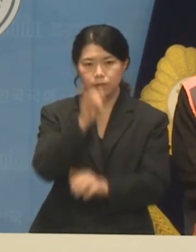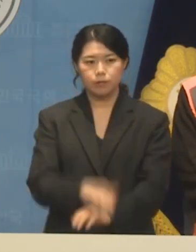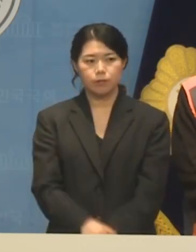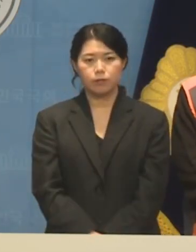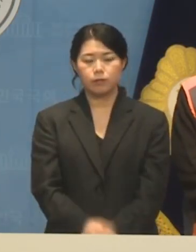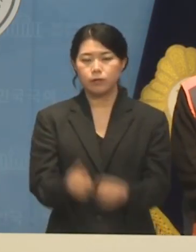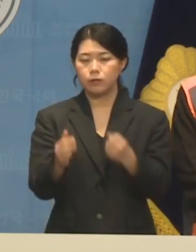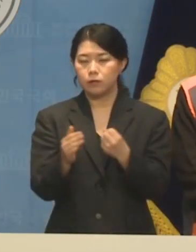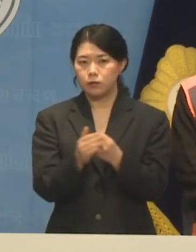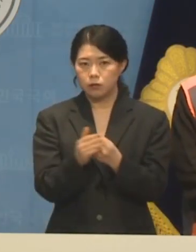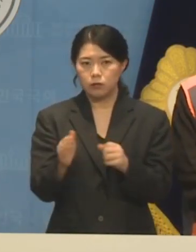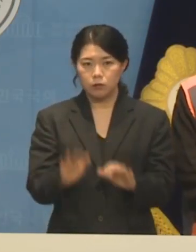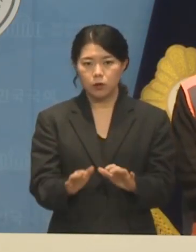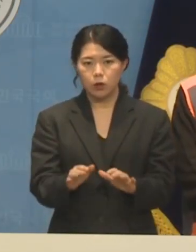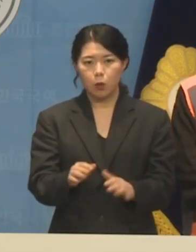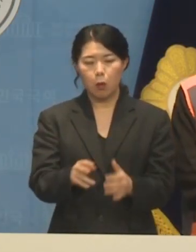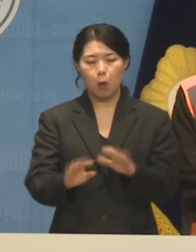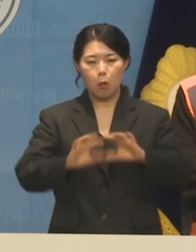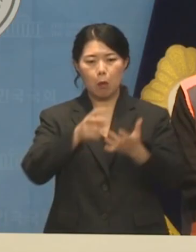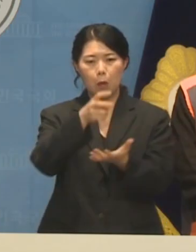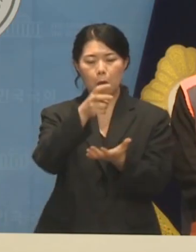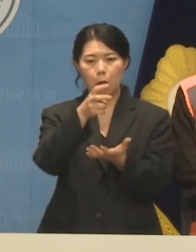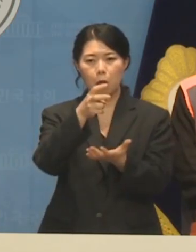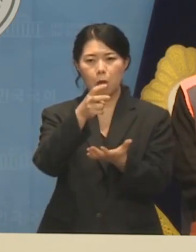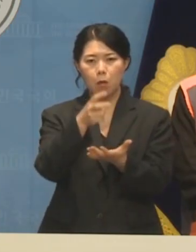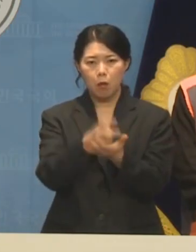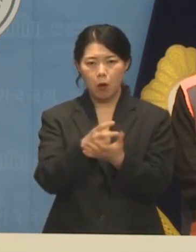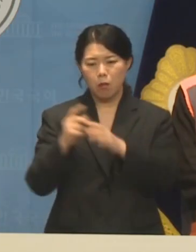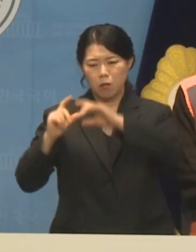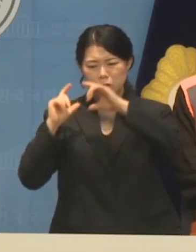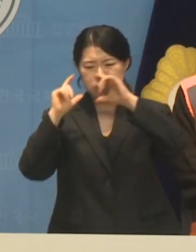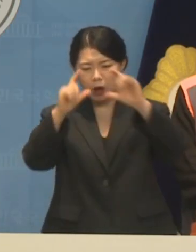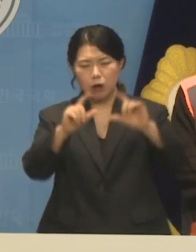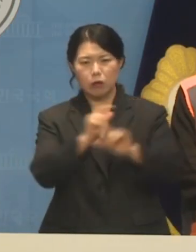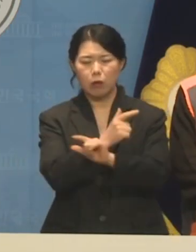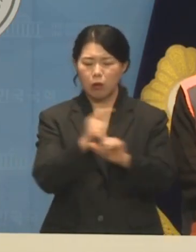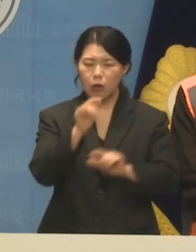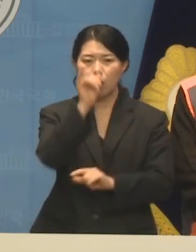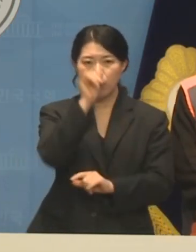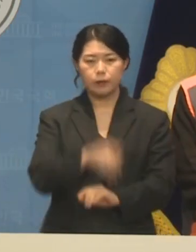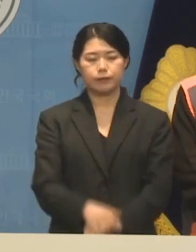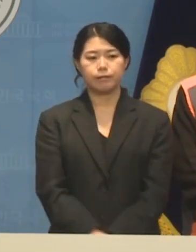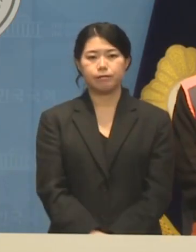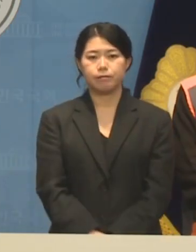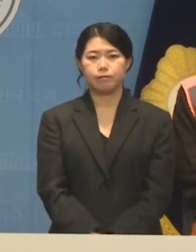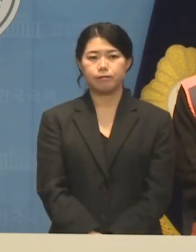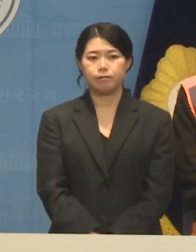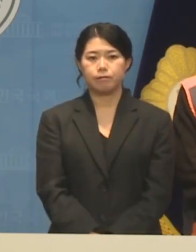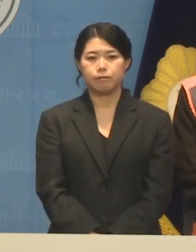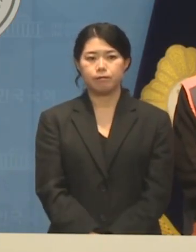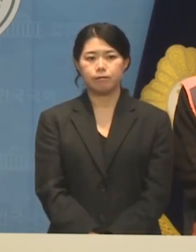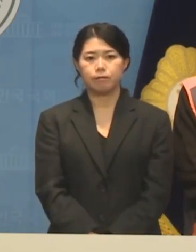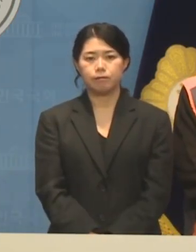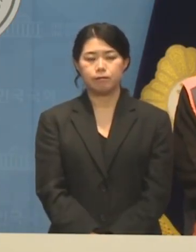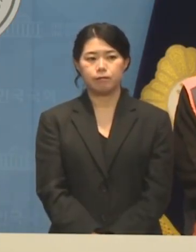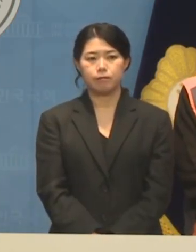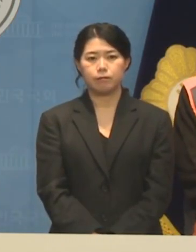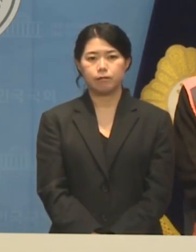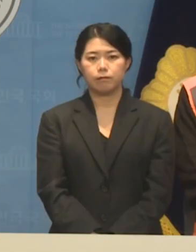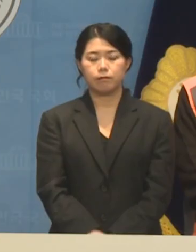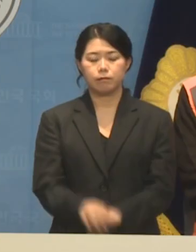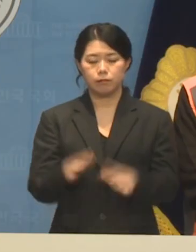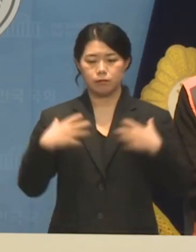그래서 나온 것이 유연적인 계엄이고 내란 사태였다고 생각합니다. 이러한 윤석열